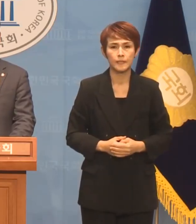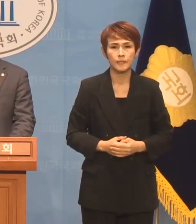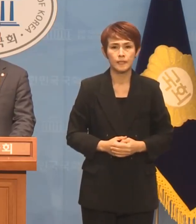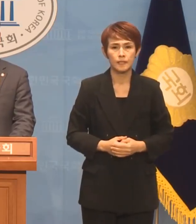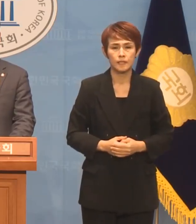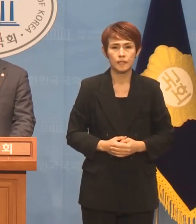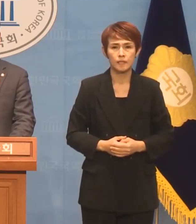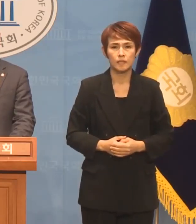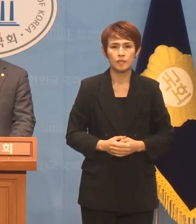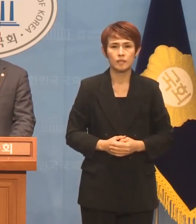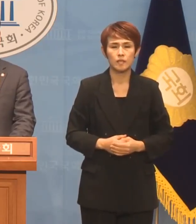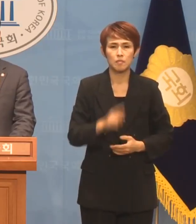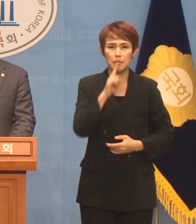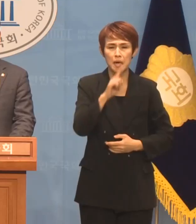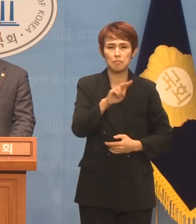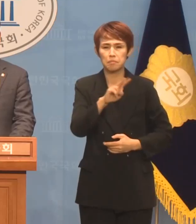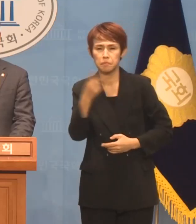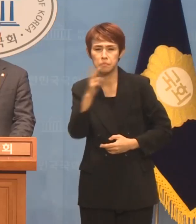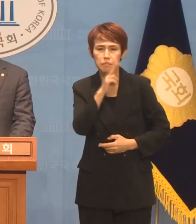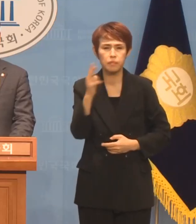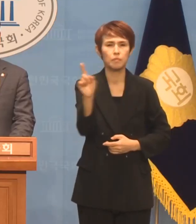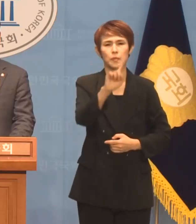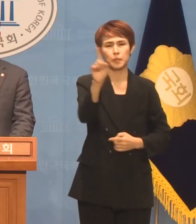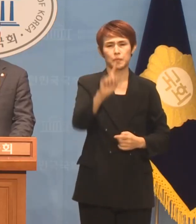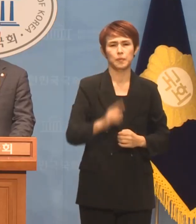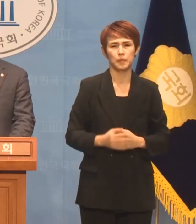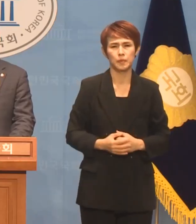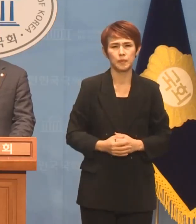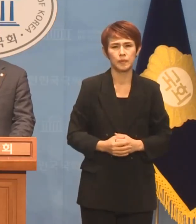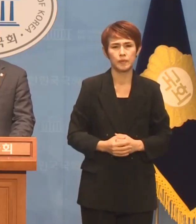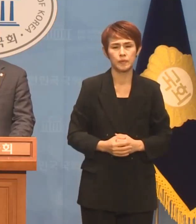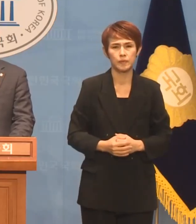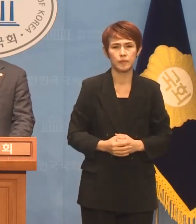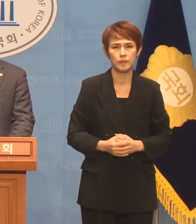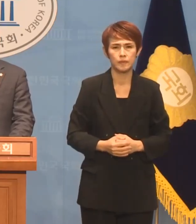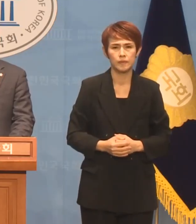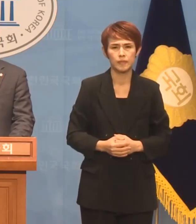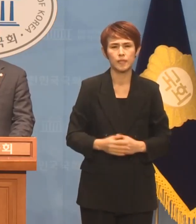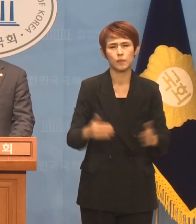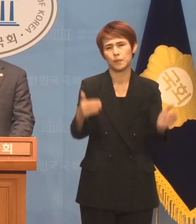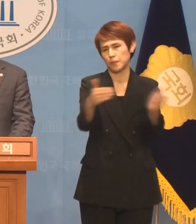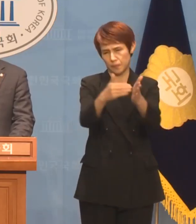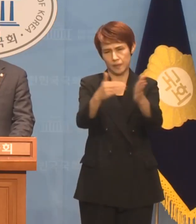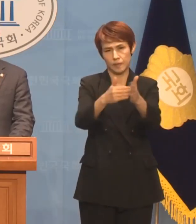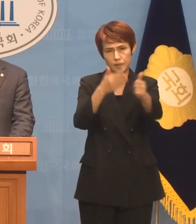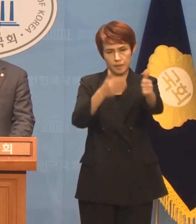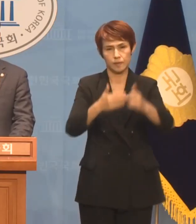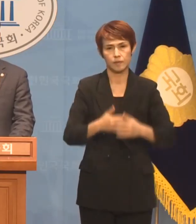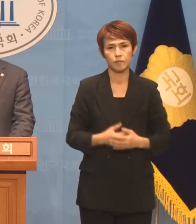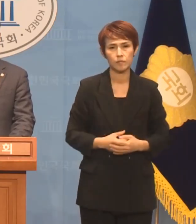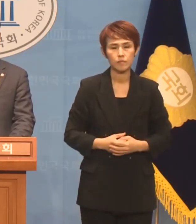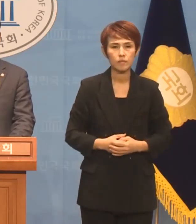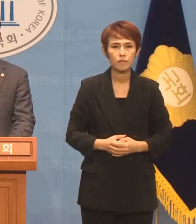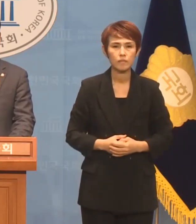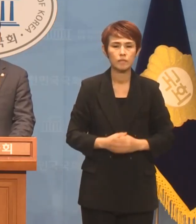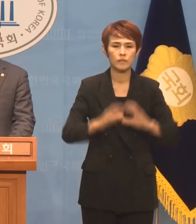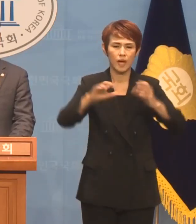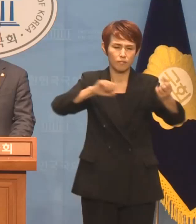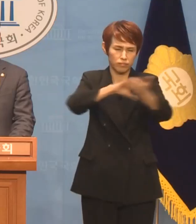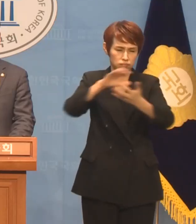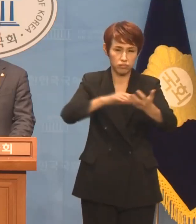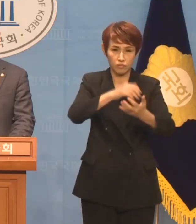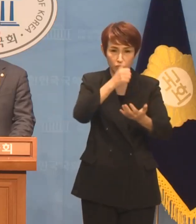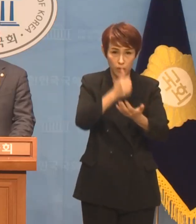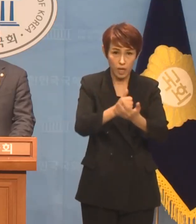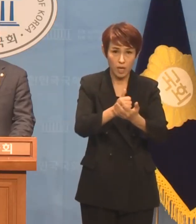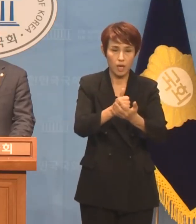언제까지 귀에 걸면 귀걸이, 코에 걸면 코걸이식 궤변을 펼칠 셈입니까? 내란 종식에 협조하지는